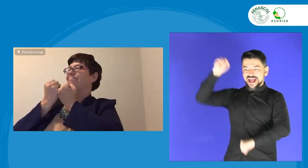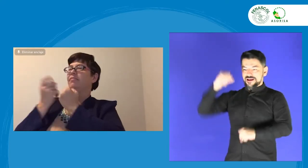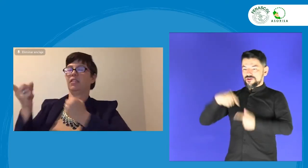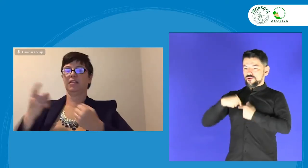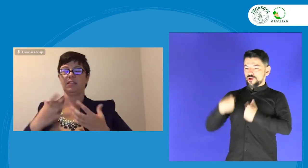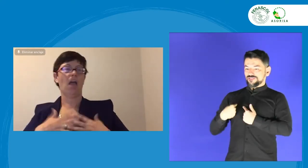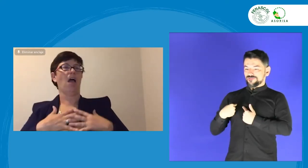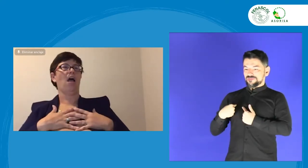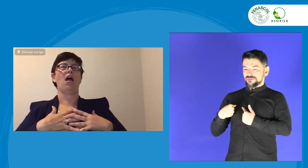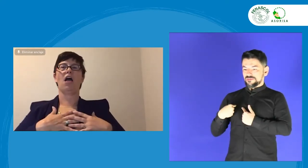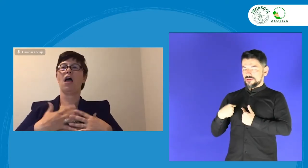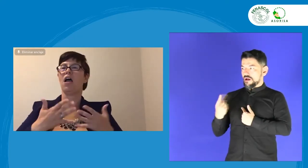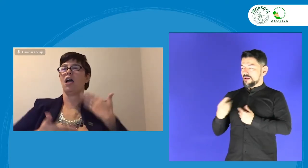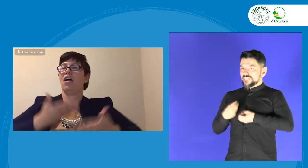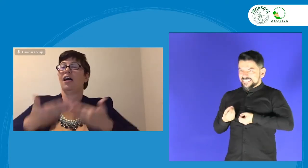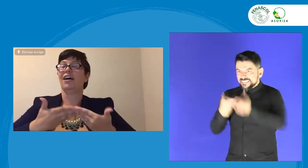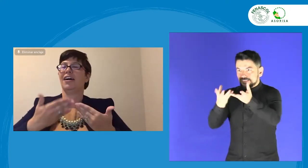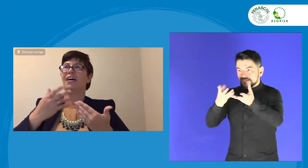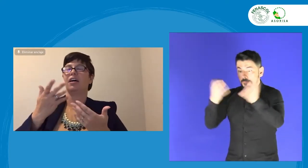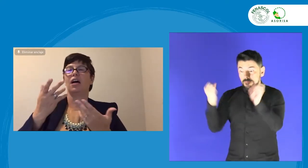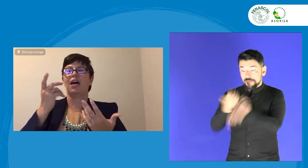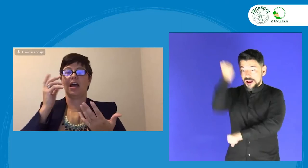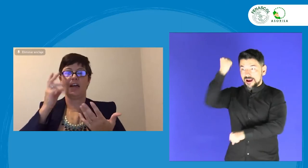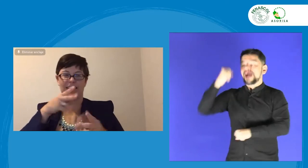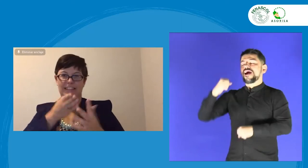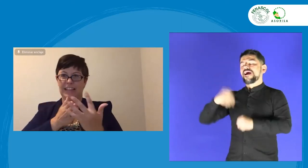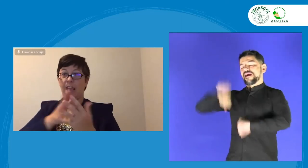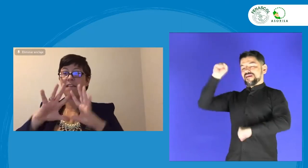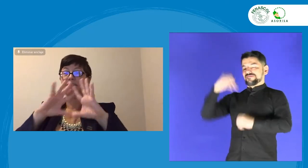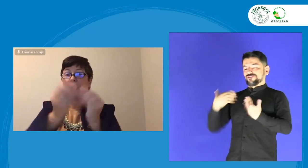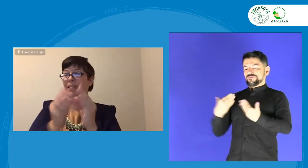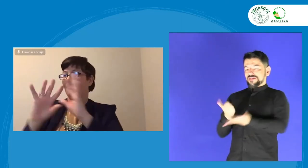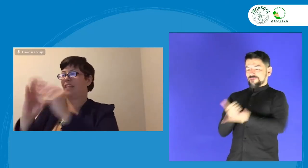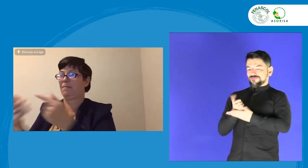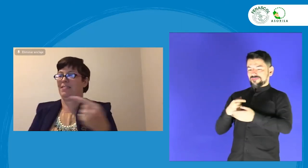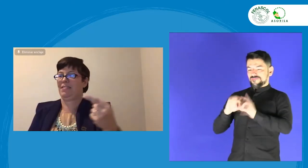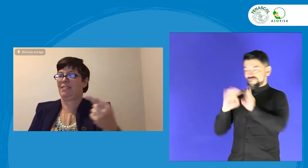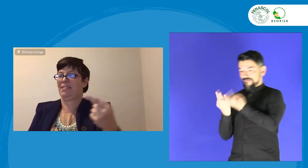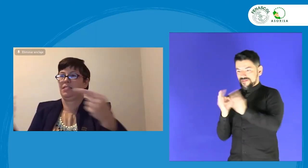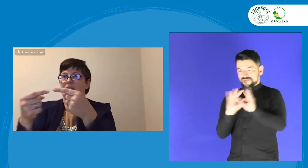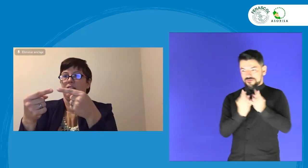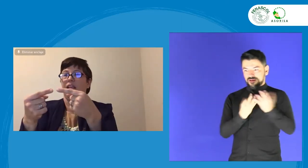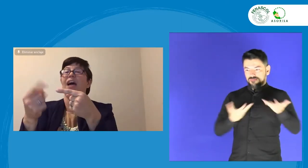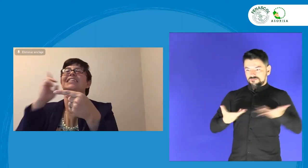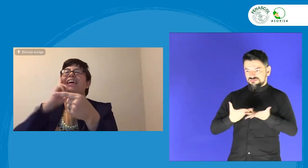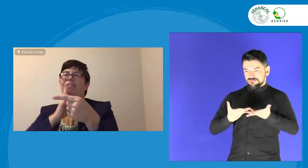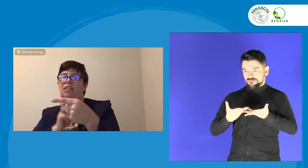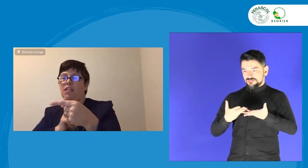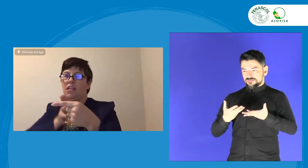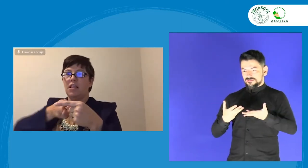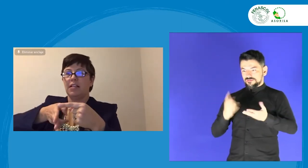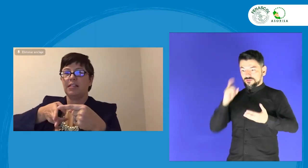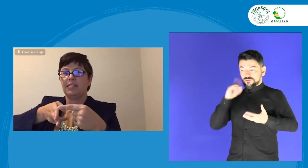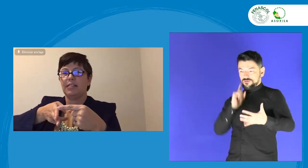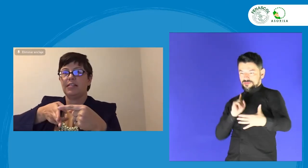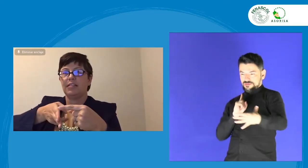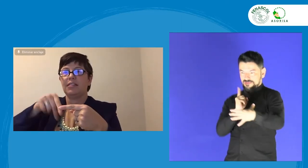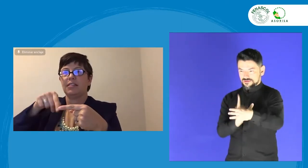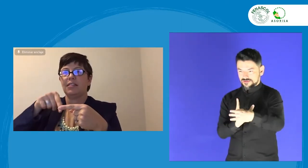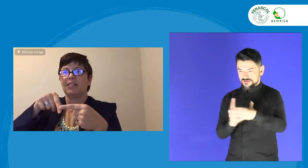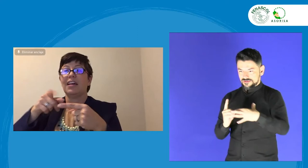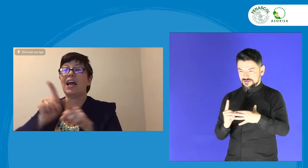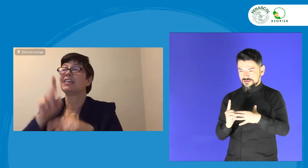Y es algo que todos nosotros tenemos, que nosotros amamos, pero que muchas personas no lo conocen. Que las familias deben